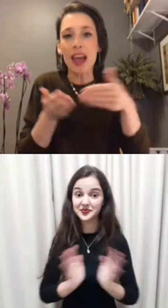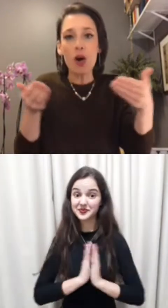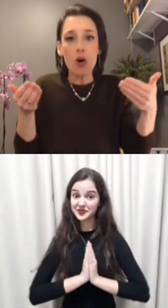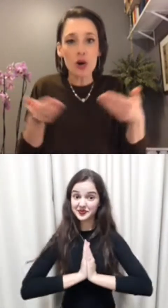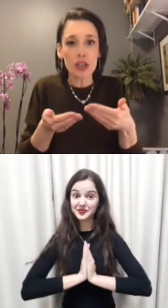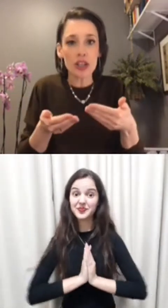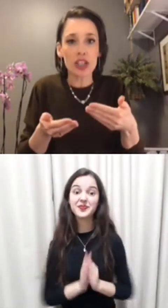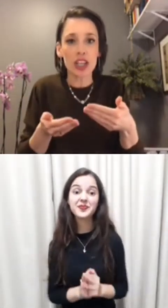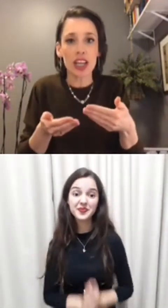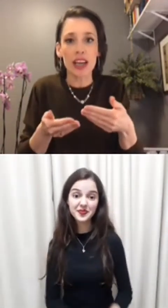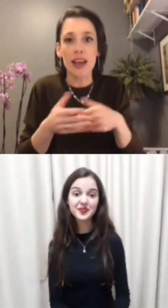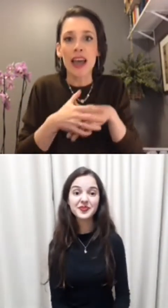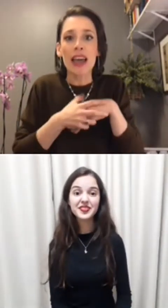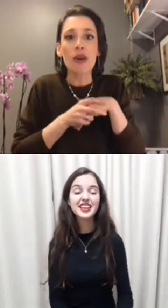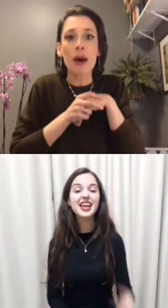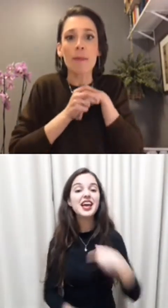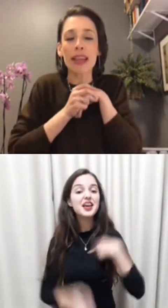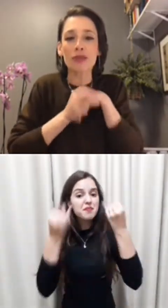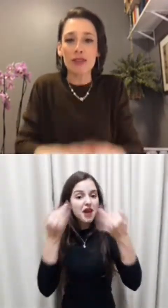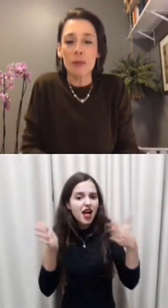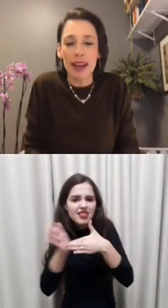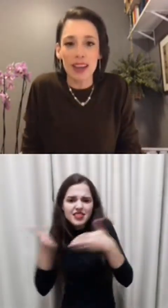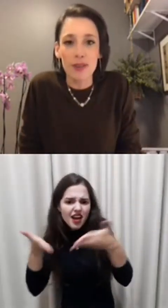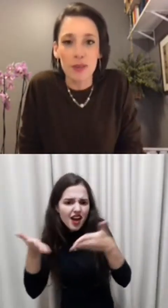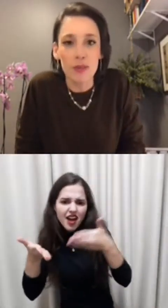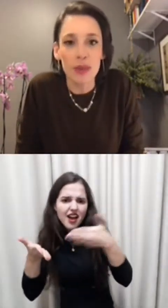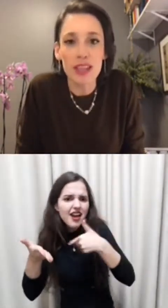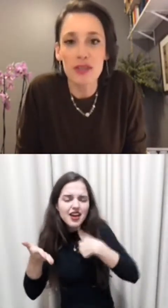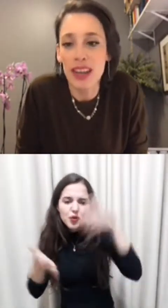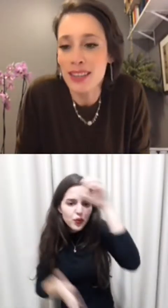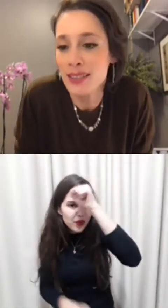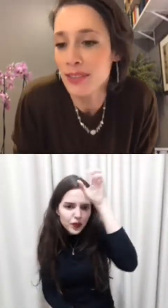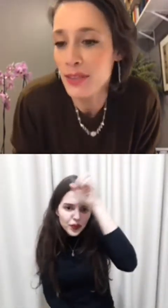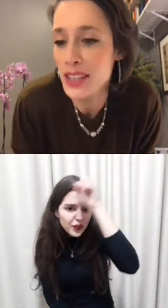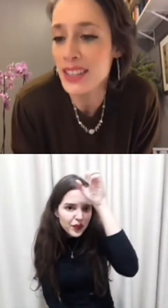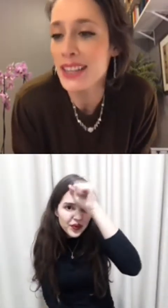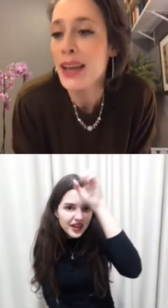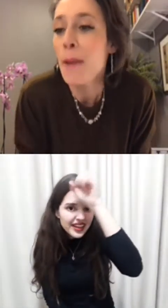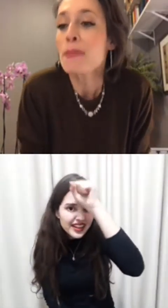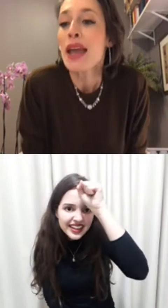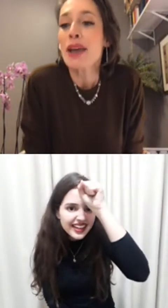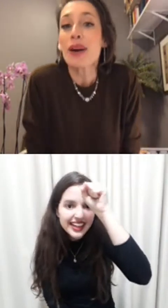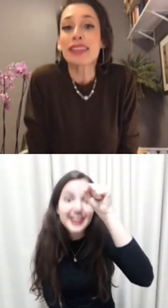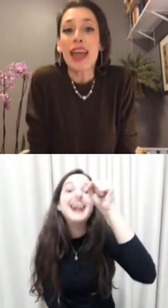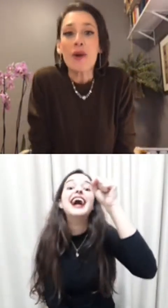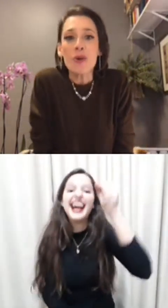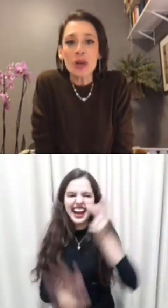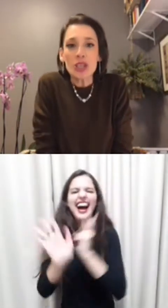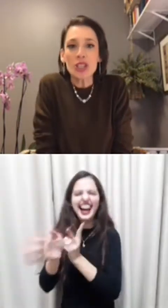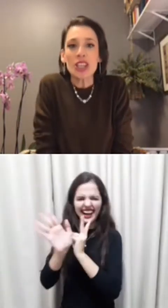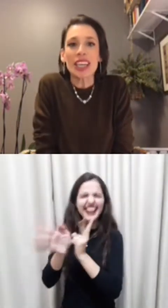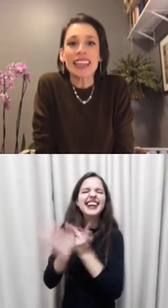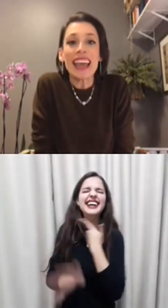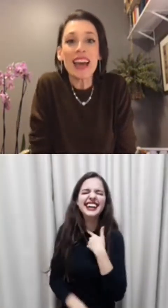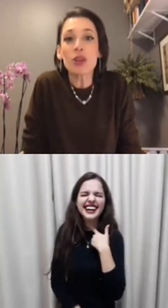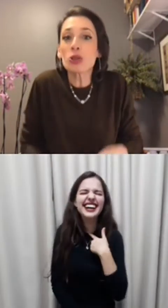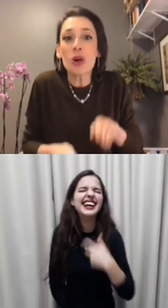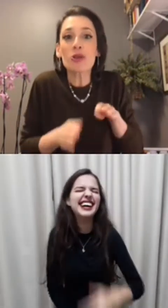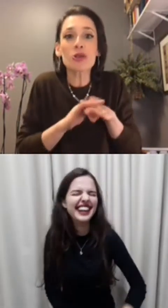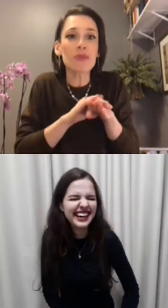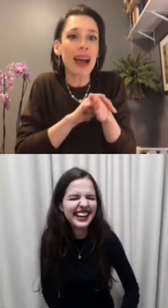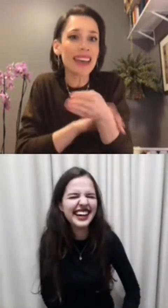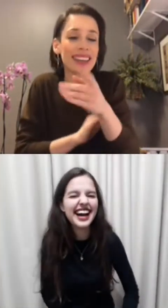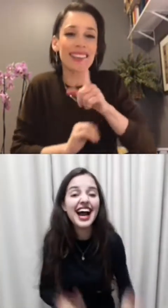até hoje eu aprendo água parar, eu mania de falar e fazer sinais. Eu até hoje, né, não